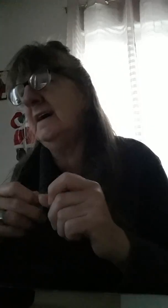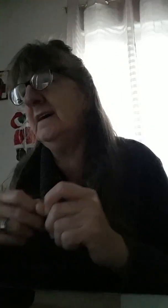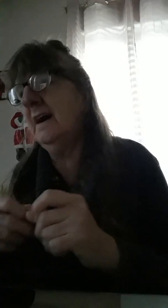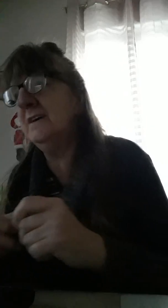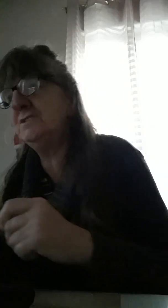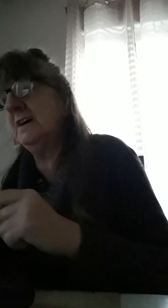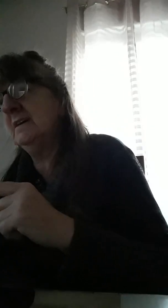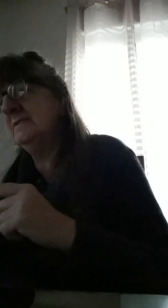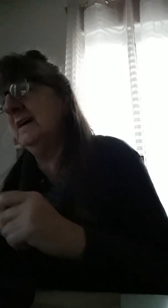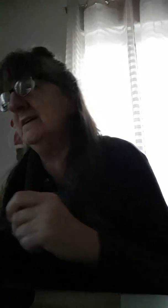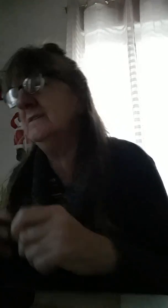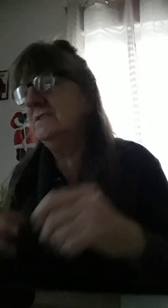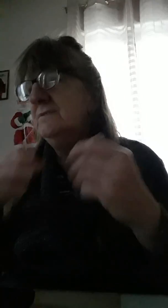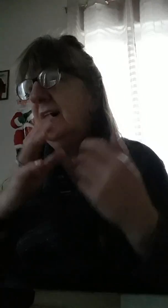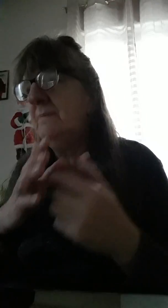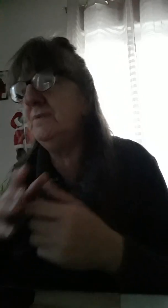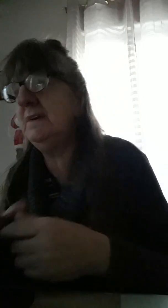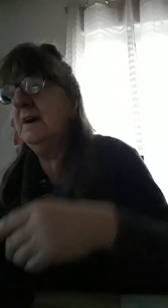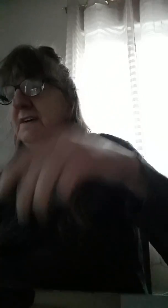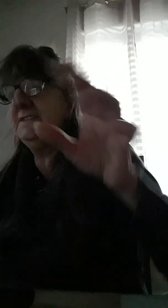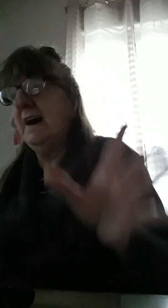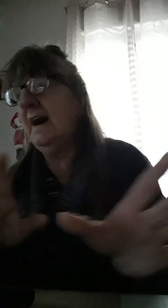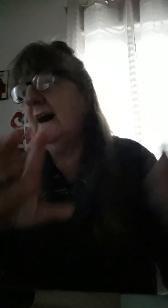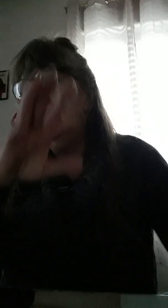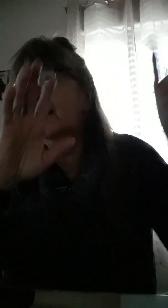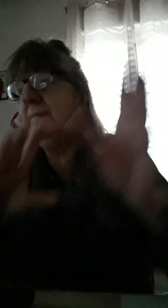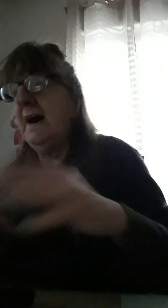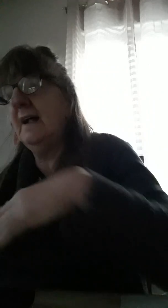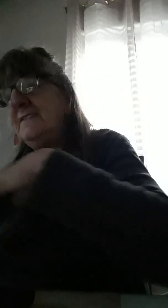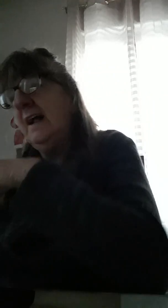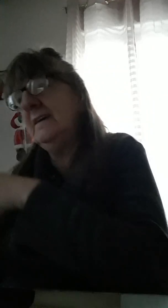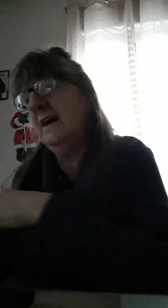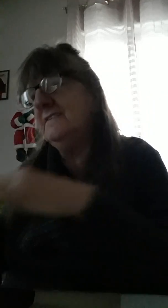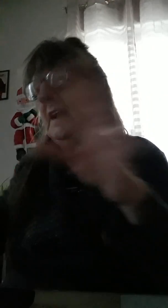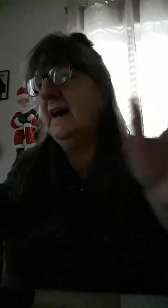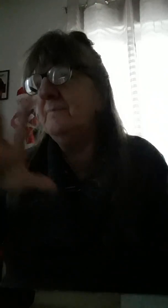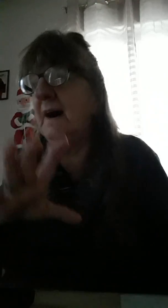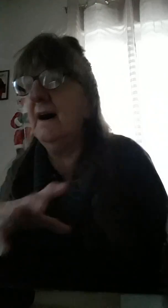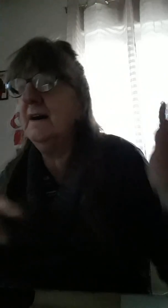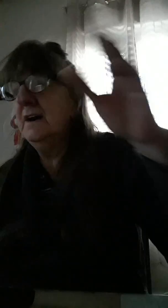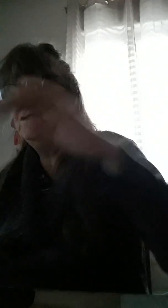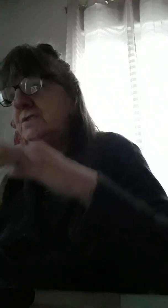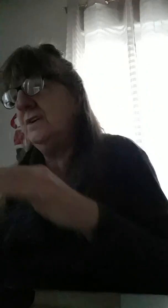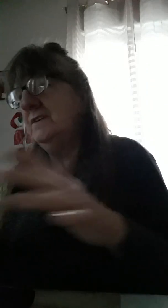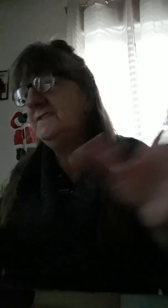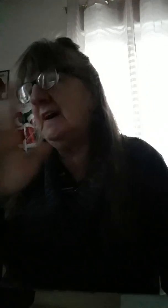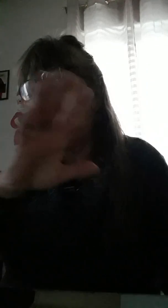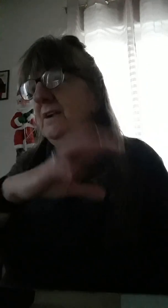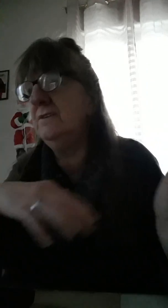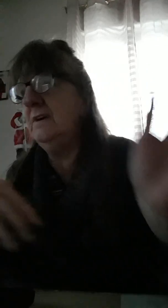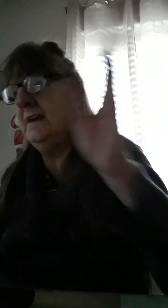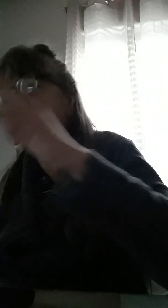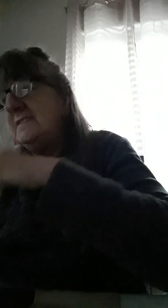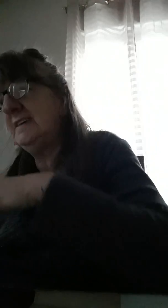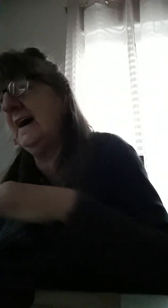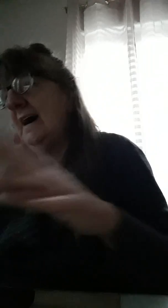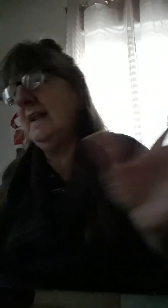c'était un jardin sous la pluie. Sama, ya salama, je te salue, ya